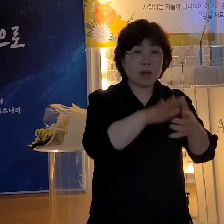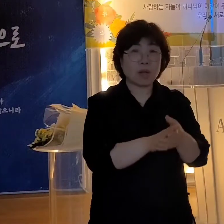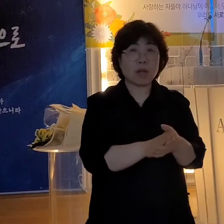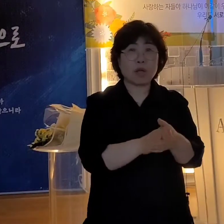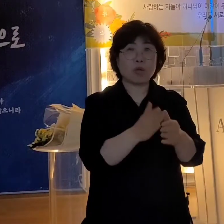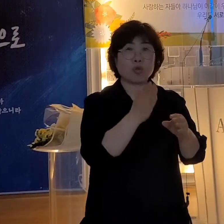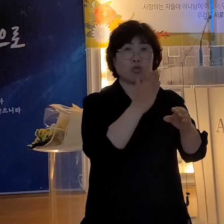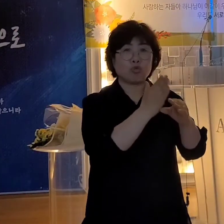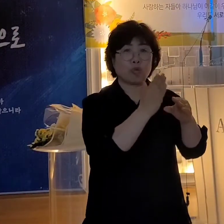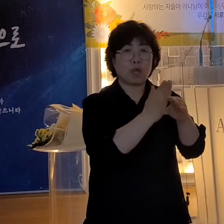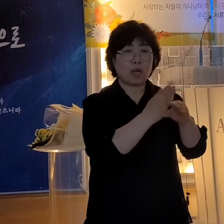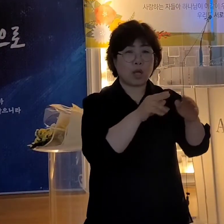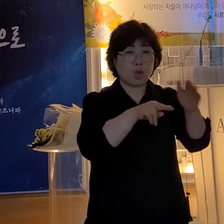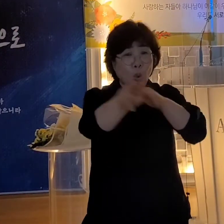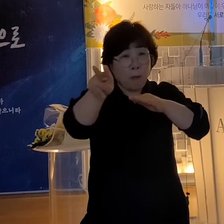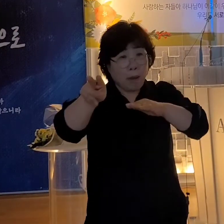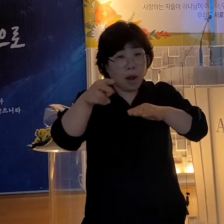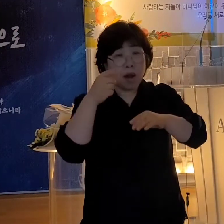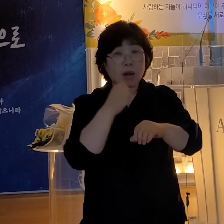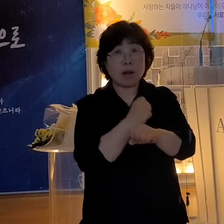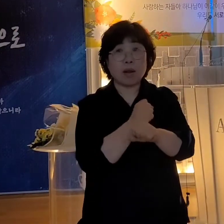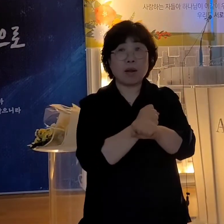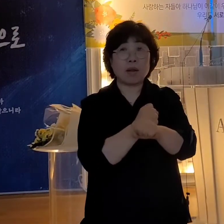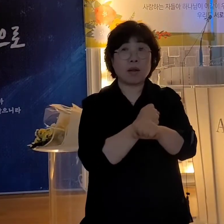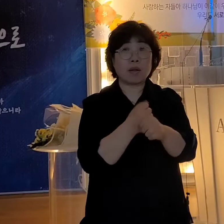도중에 백 사장은 도망을 치려하고